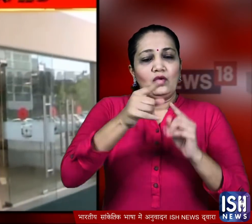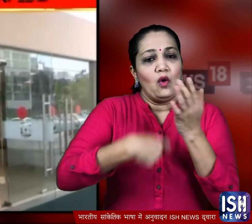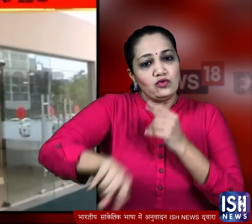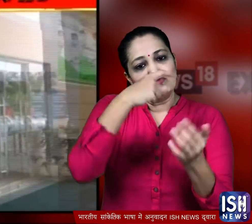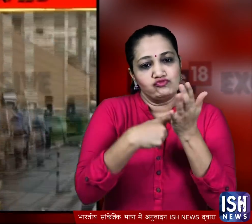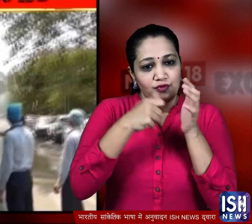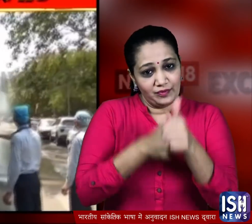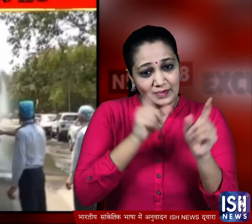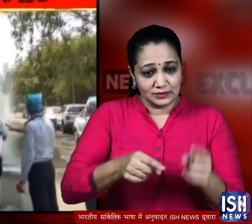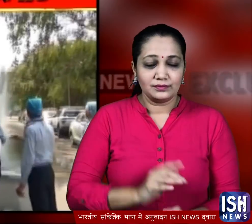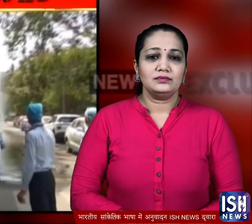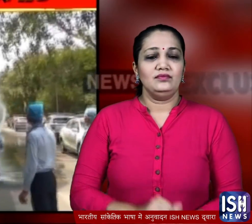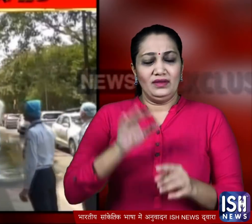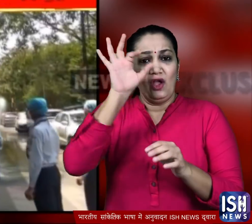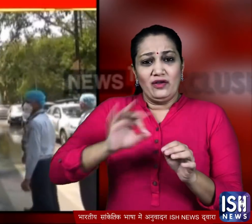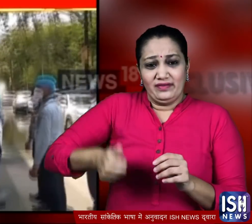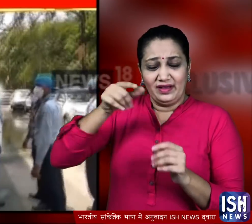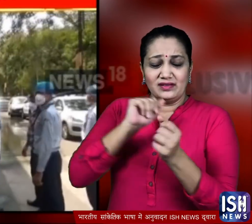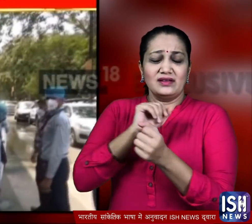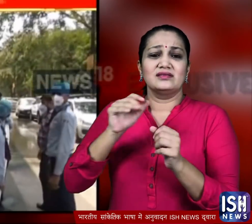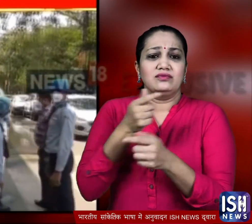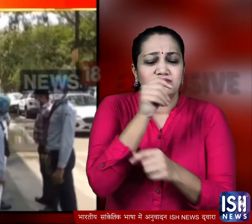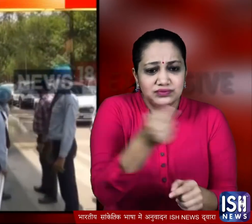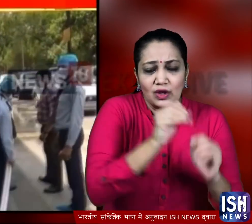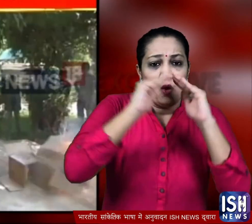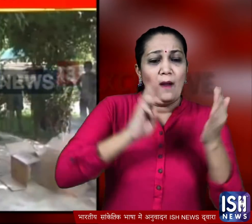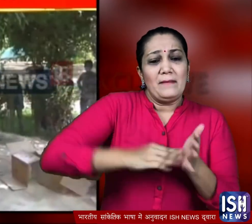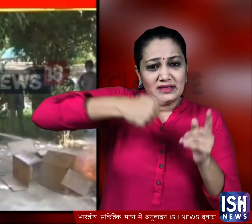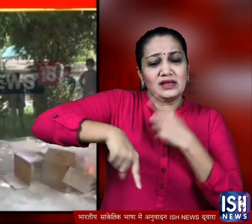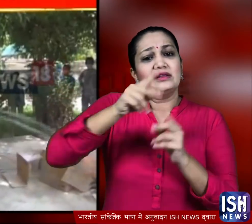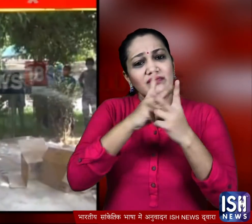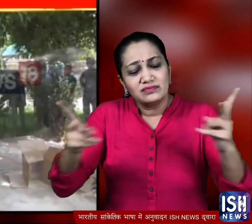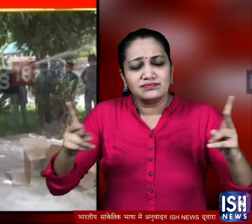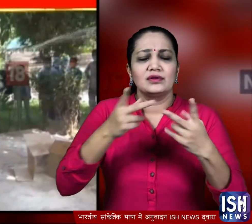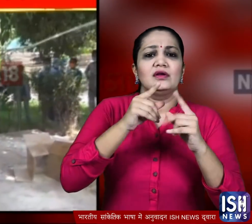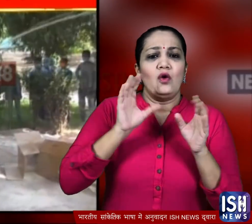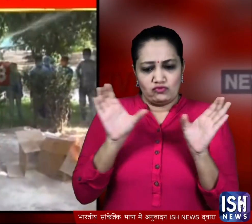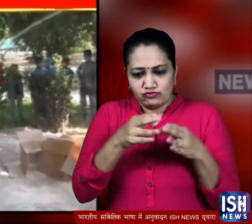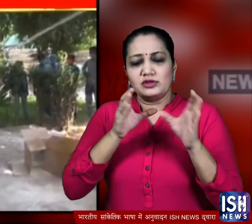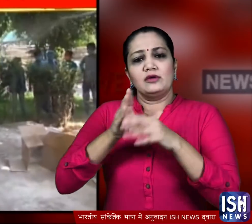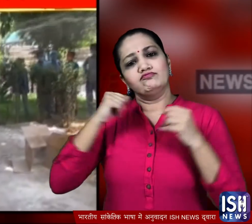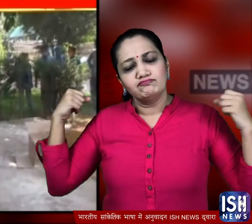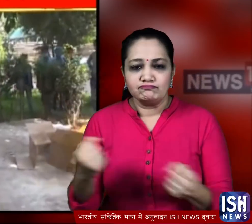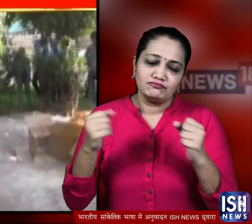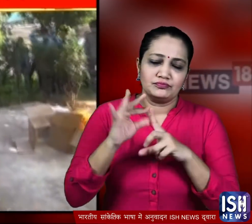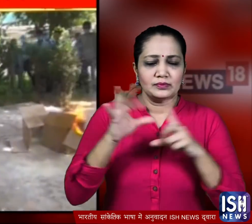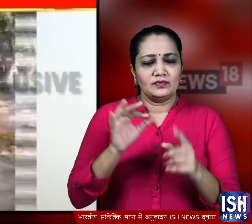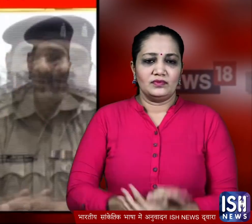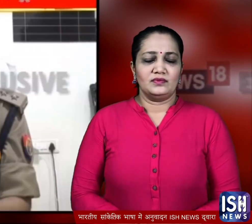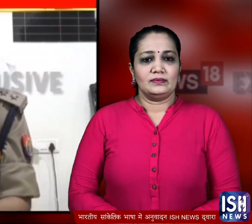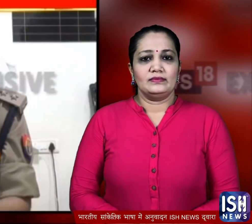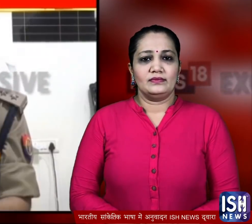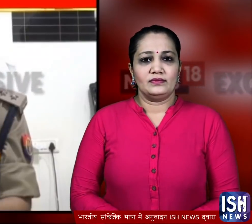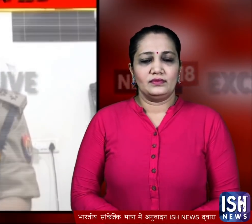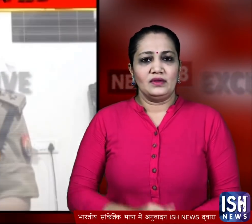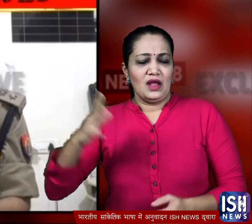उनका पालन करेंगे। फायर ब्रिगेड के एक अधिकारी ने यह भरोसा दिया कि गृह मंत्रालय के आदेश को ध्यान में रखते हुए उनकी टीम अपने काम में जुटी है।